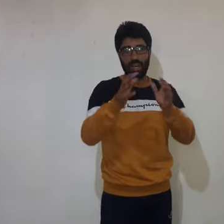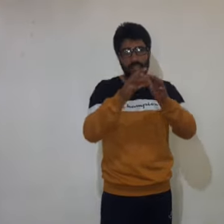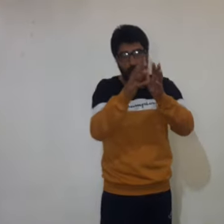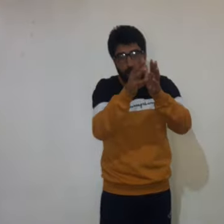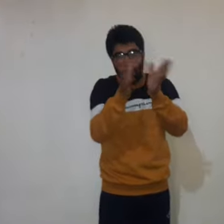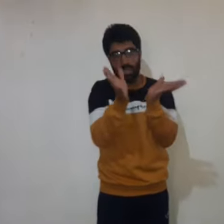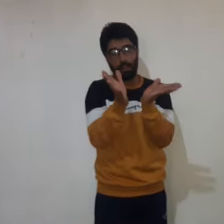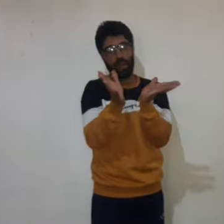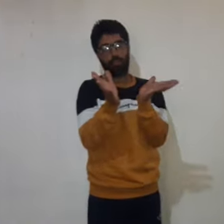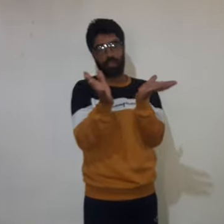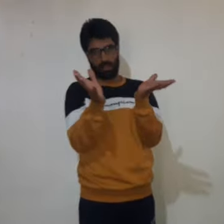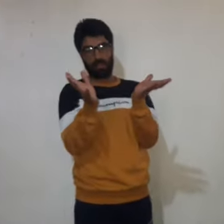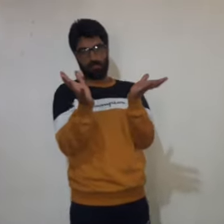लंग्स में ये मल्टीप्लाई हो जाते हैं।